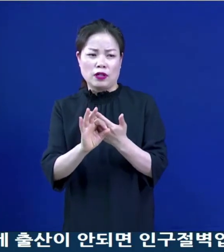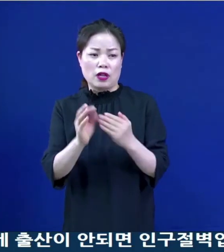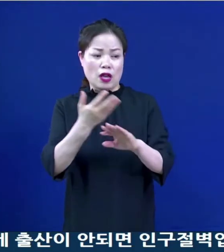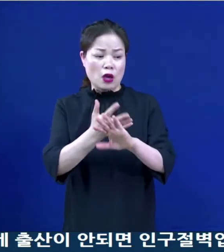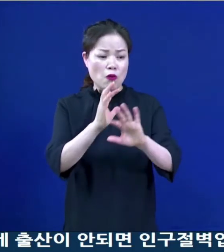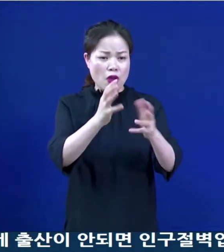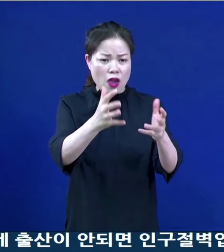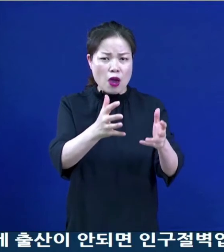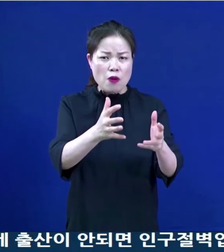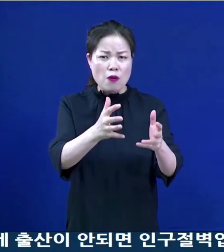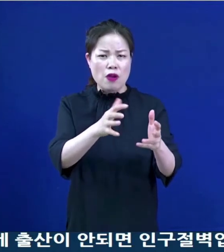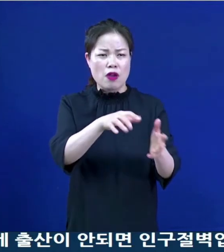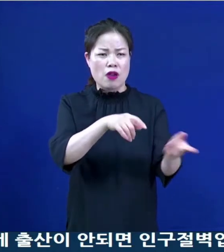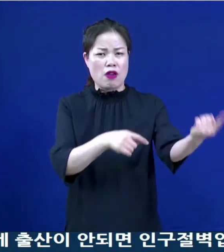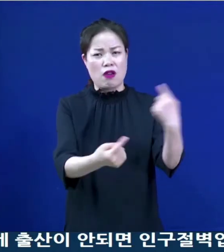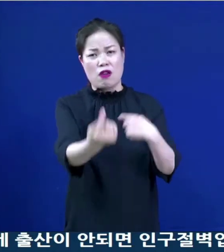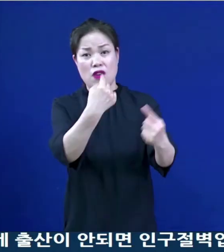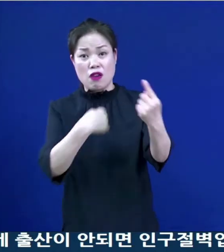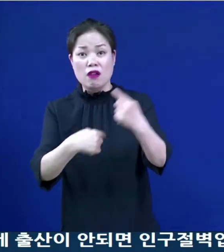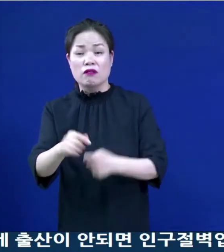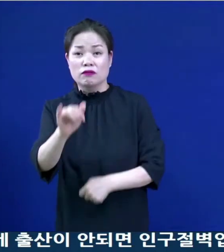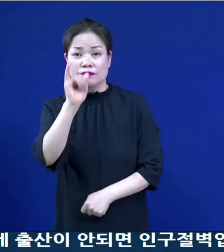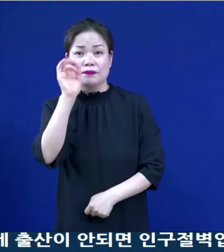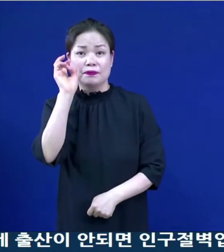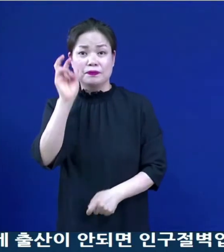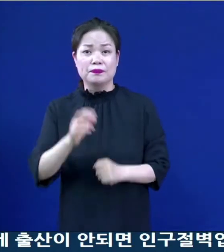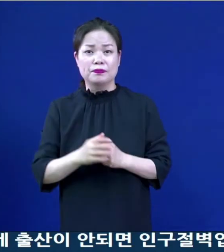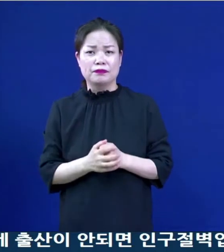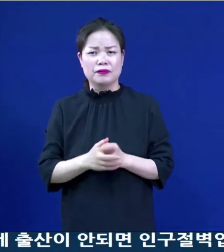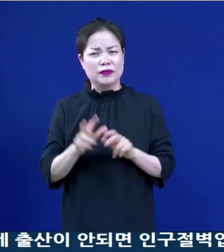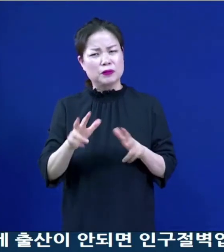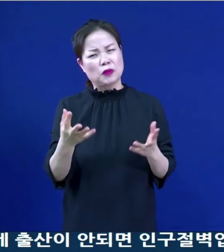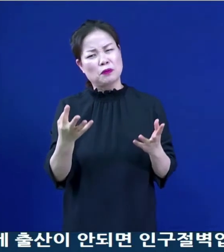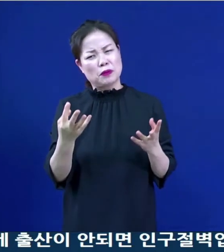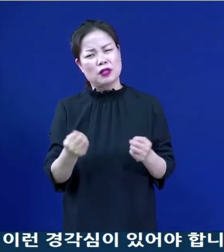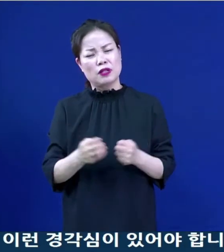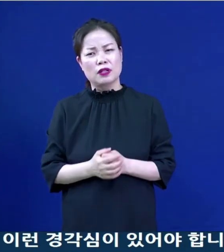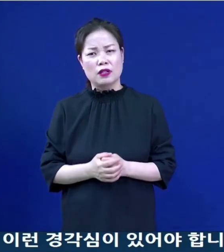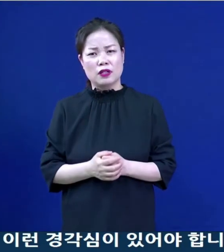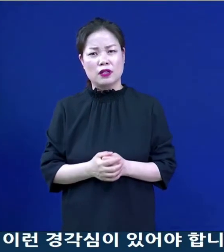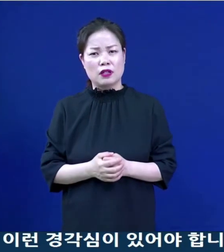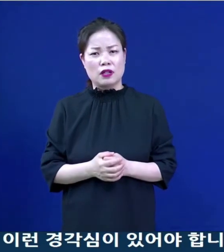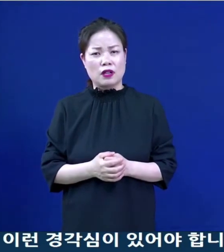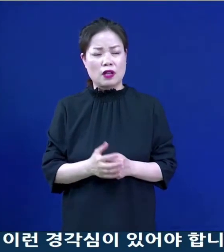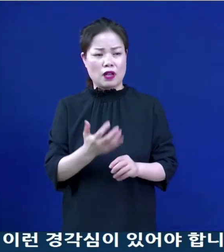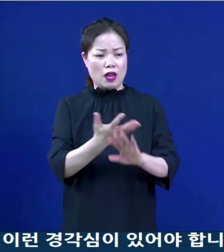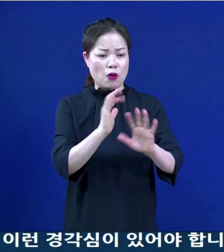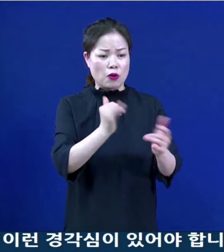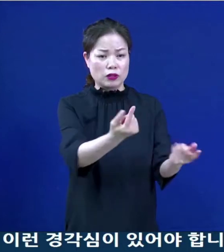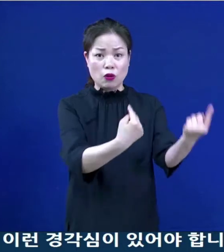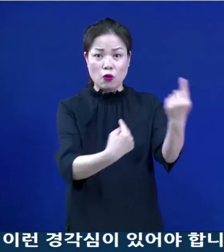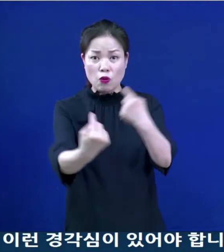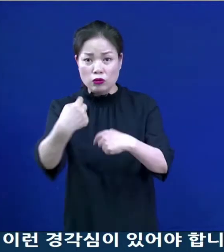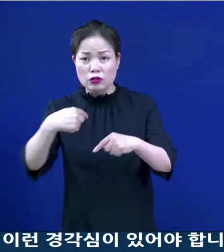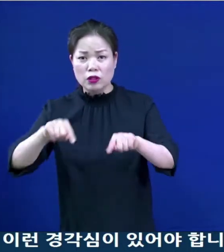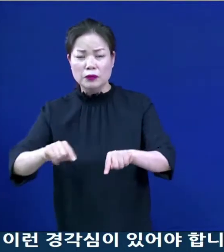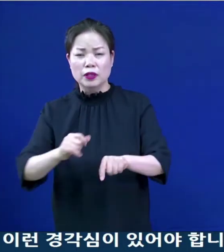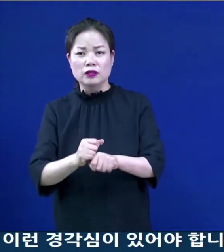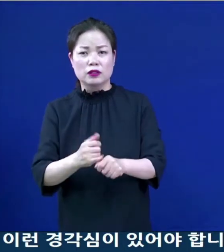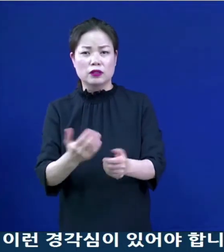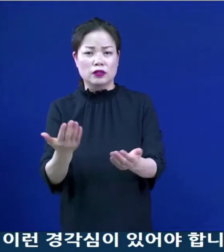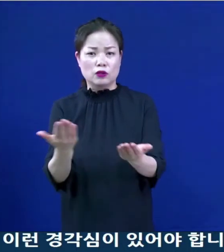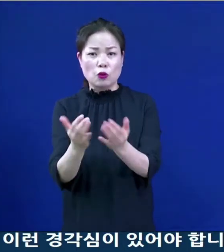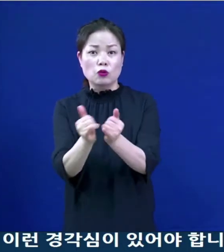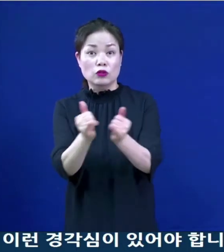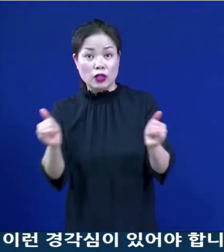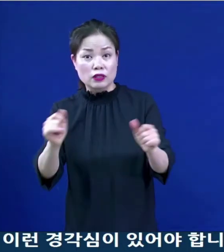해외 유입이 점점 많아질 거로 예측이 됩니다. 지금도 많죠. 해외 유입이 많아지게 되면 이 노동자로